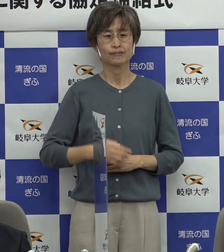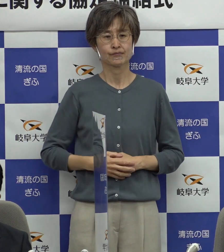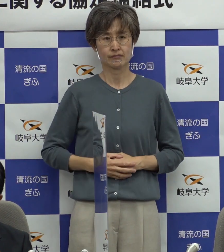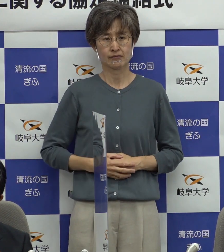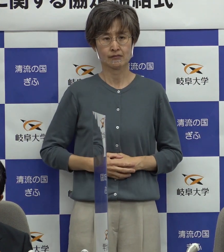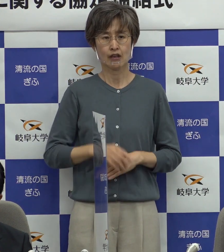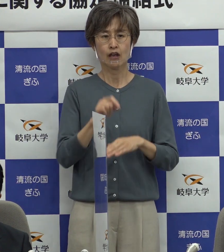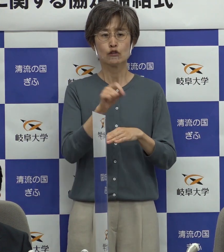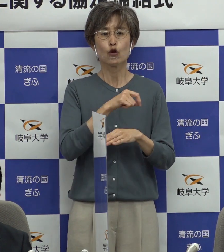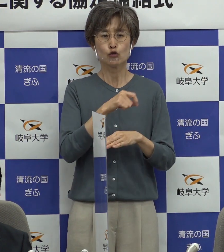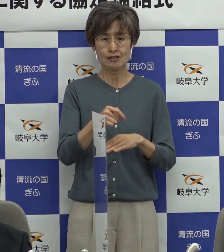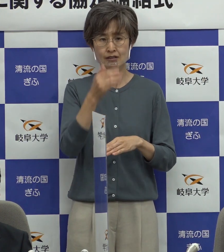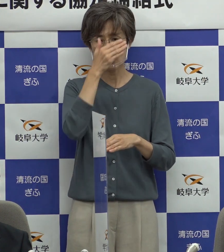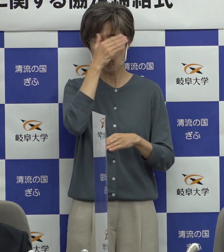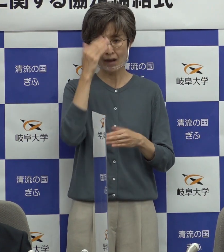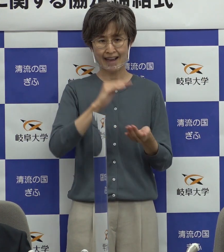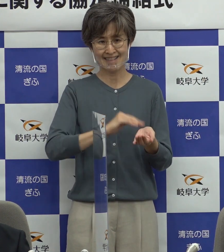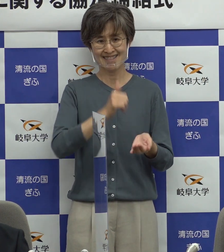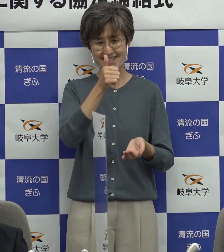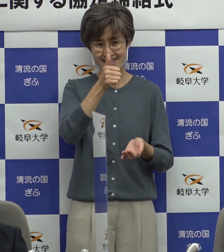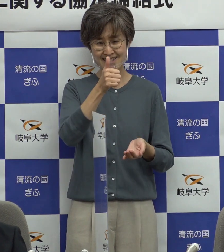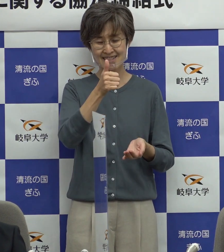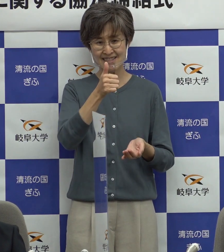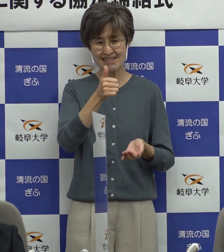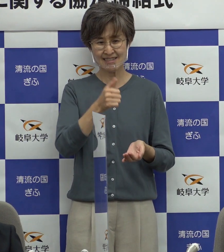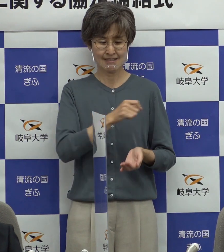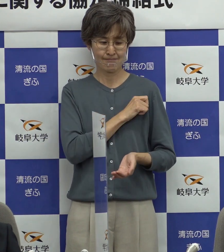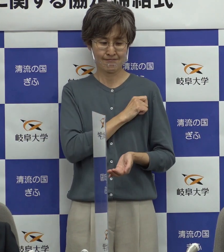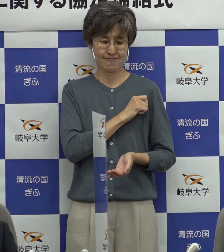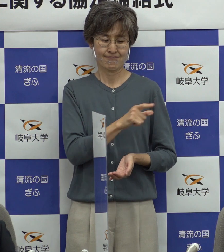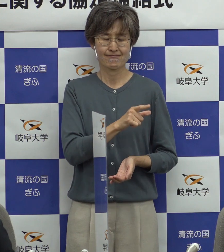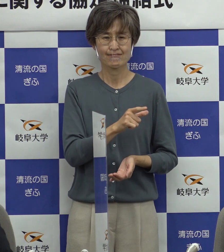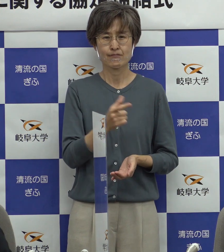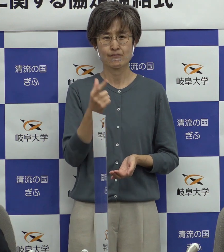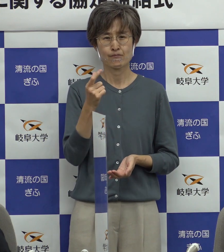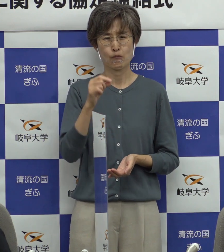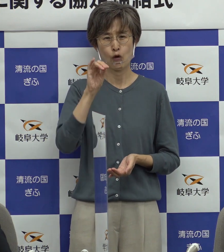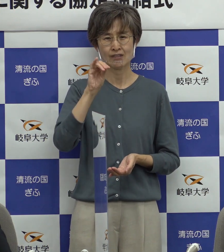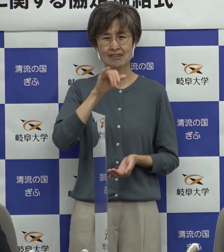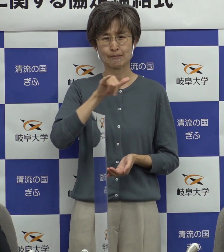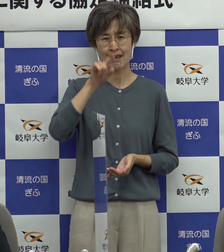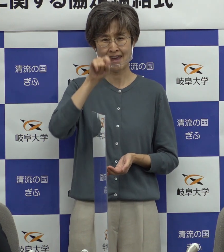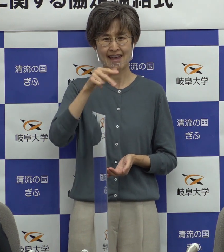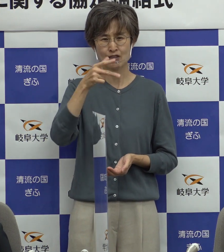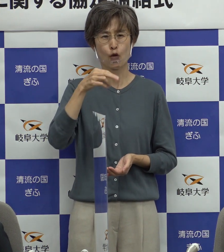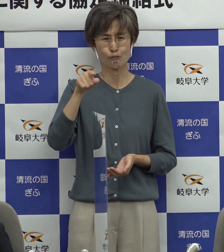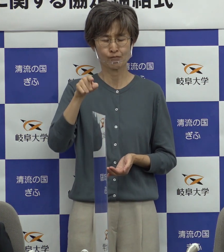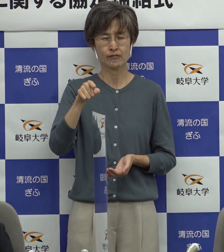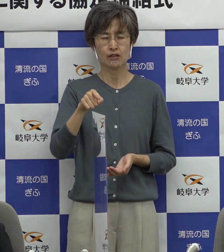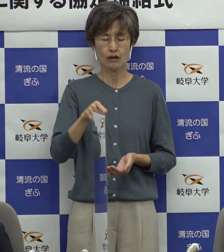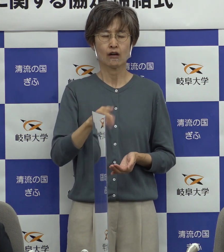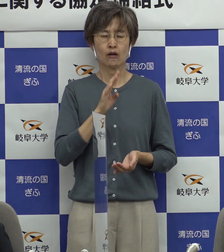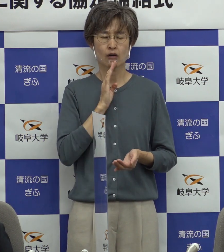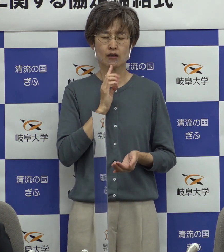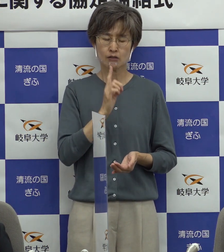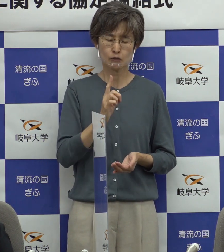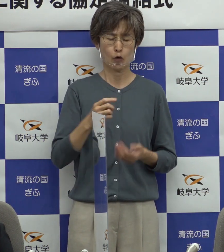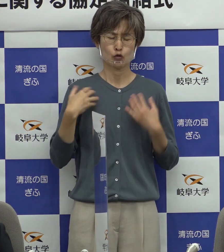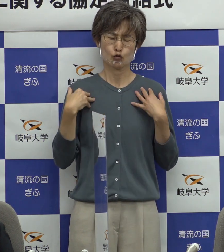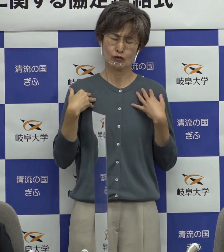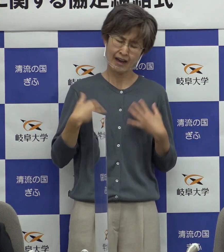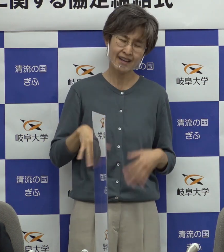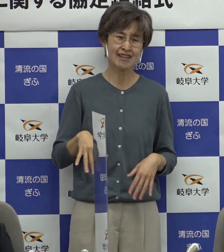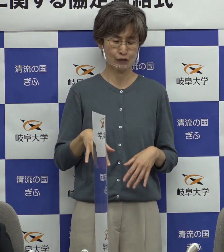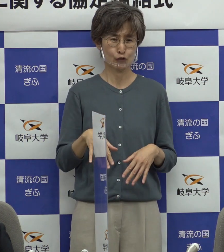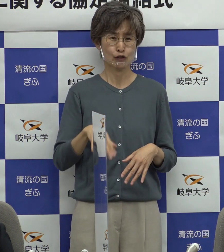若手の医師に言えることなんですけれども、モチベーションは大変疲れていることはその通りなんですけれども、モチベーションは高くな